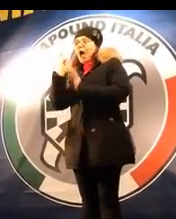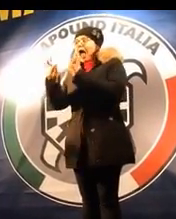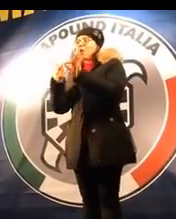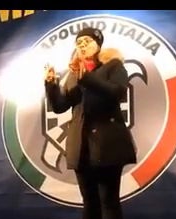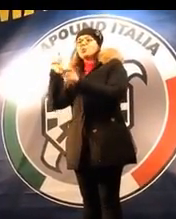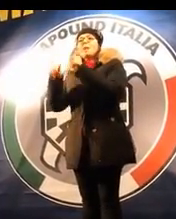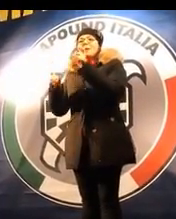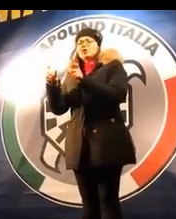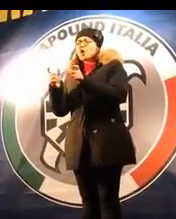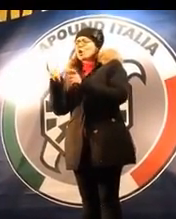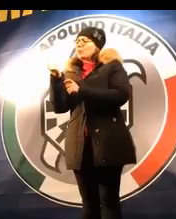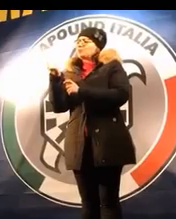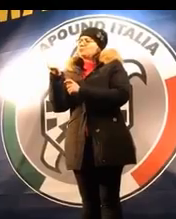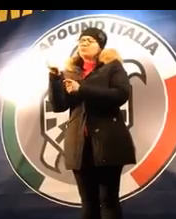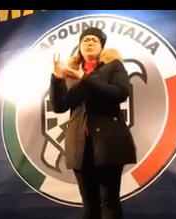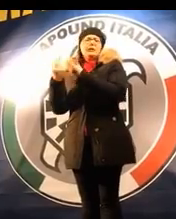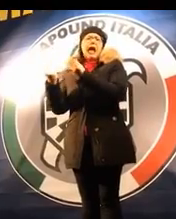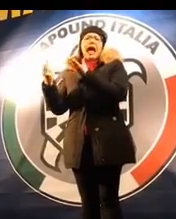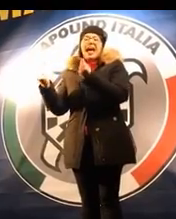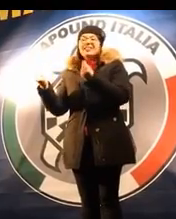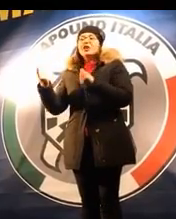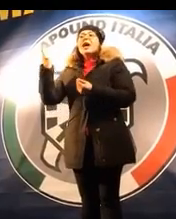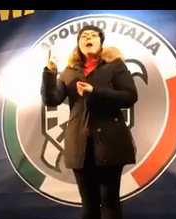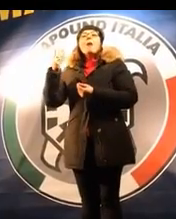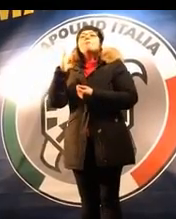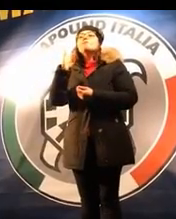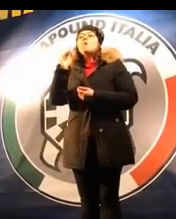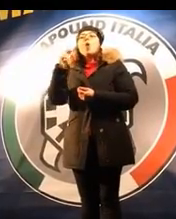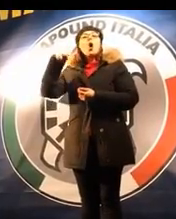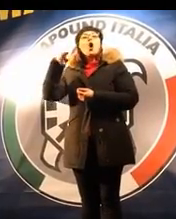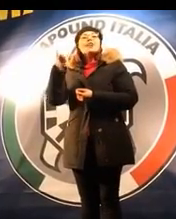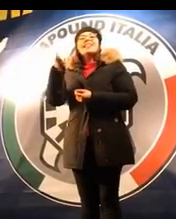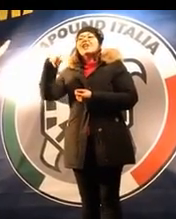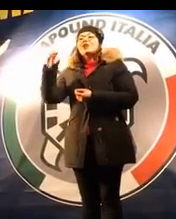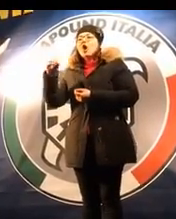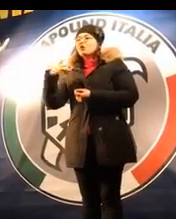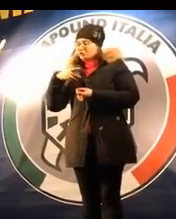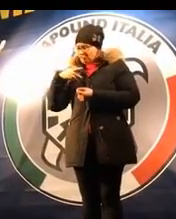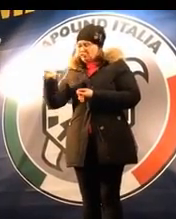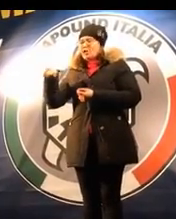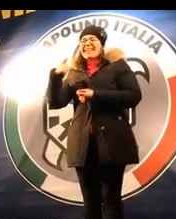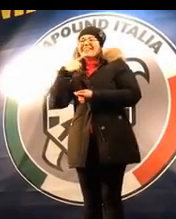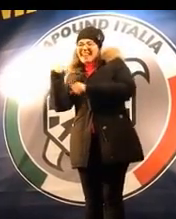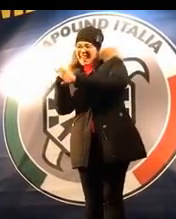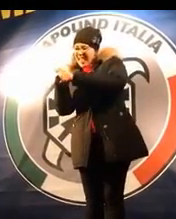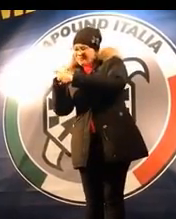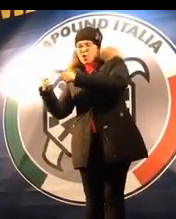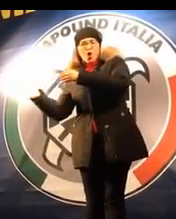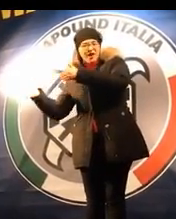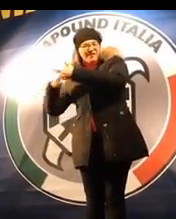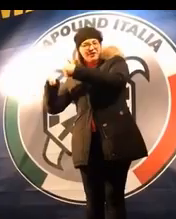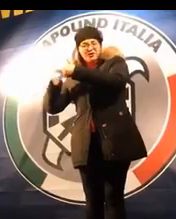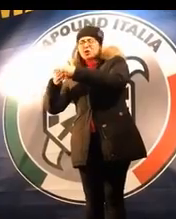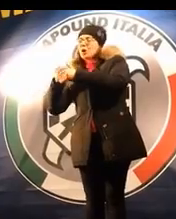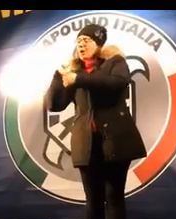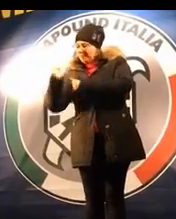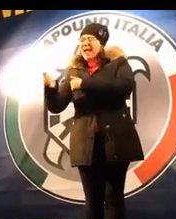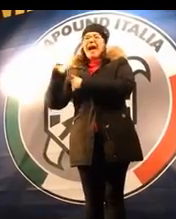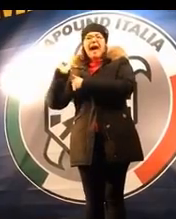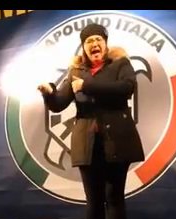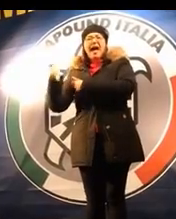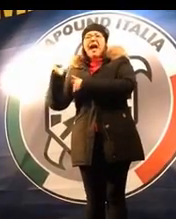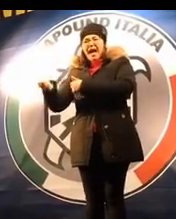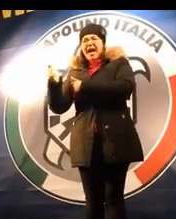che pagano la campagna elettorale ad Emma Bonino. C'è qualcuno che è pagato e sono pagati pure quelli che stanno nell'altra piazza per creare questo clima